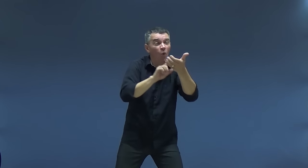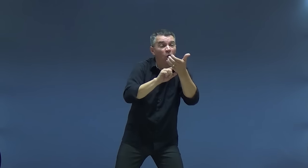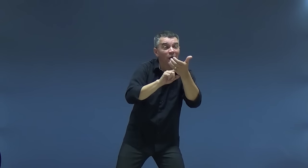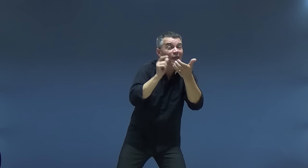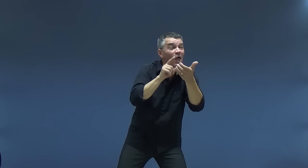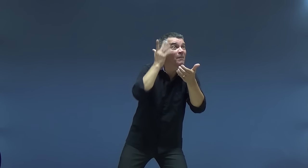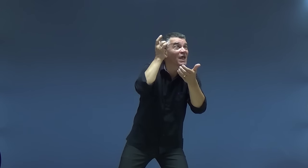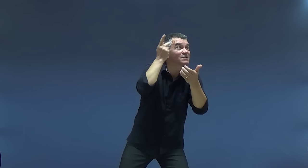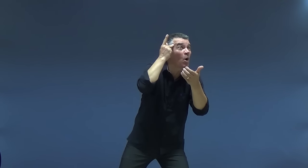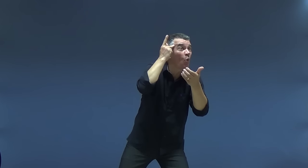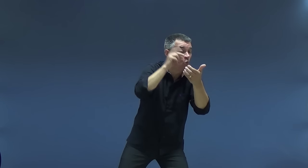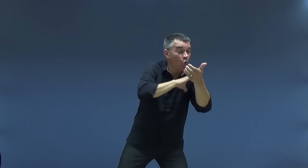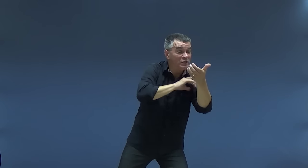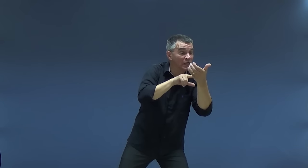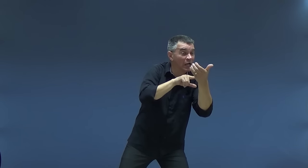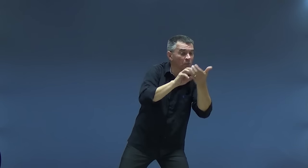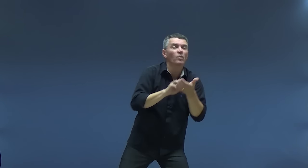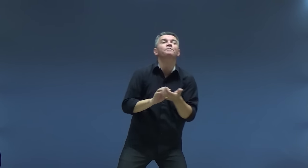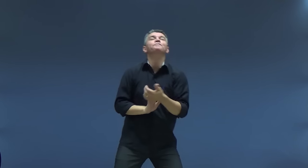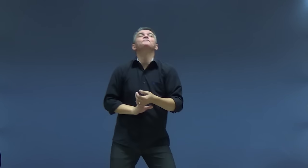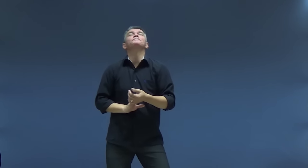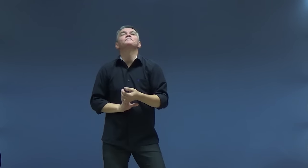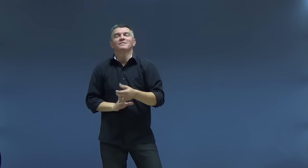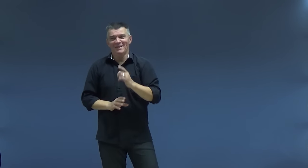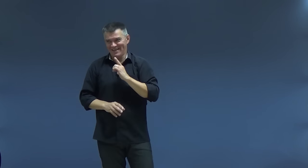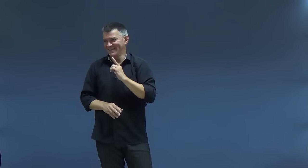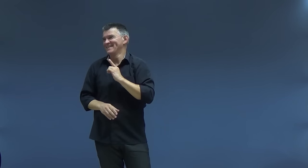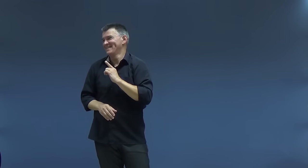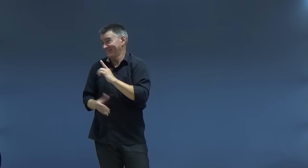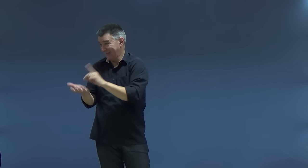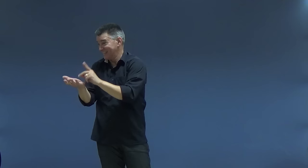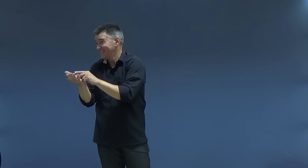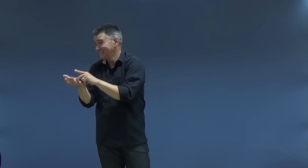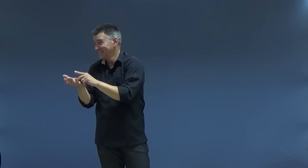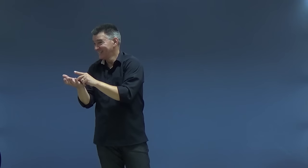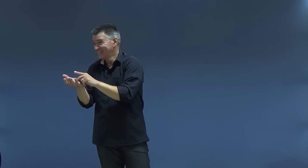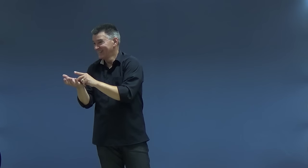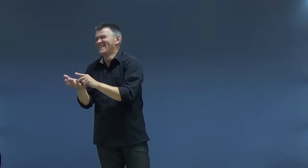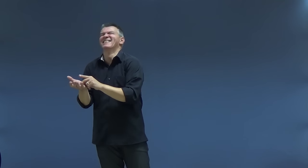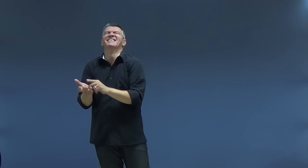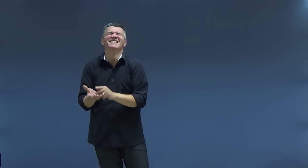Ai, futebol, peraí, que lindo. Ai, São Paulo, ai, não sei. É, eu sei disso.